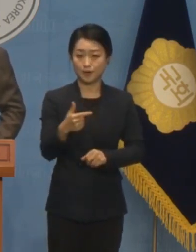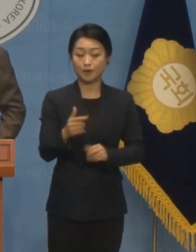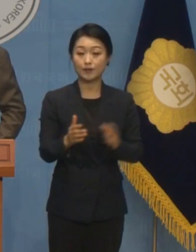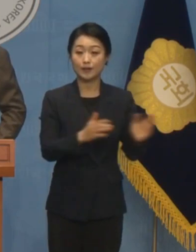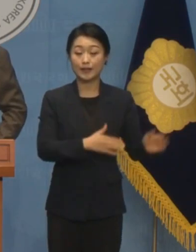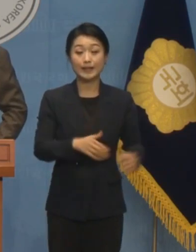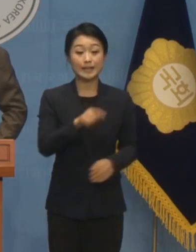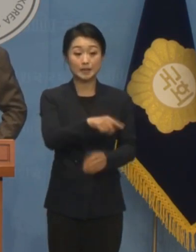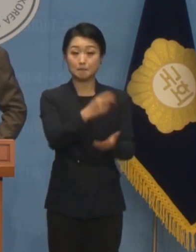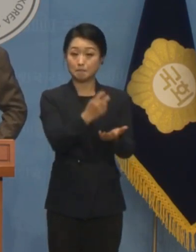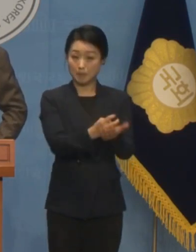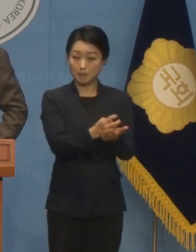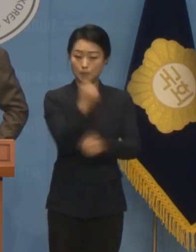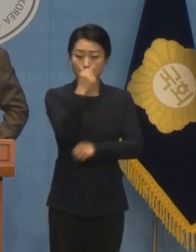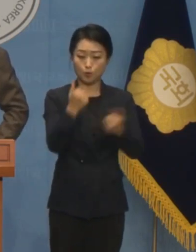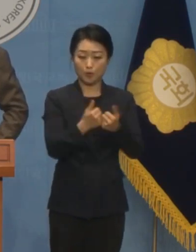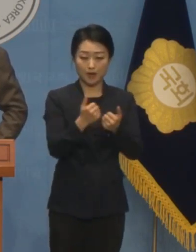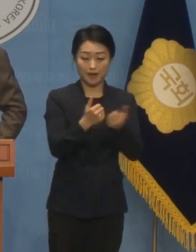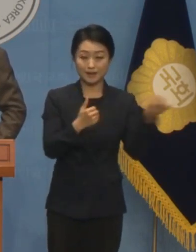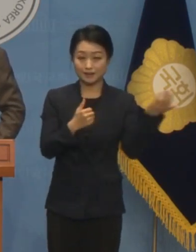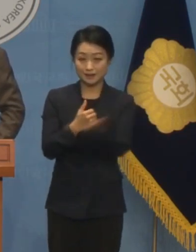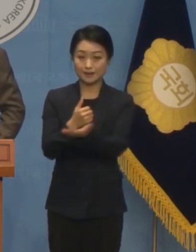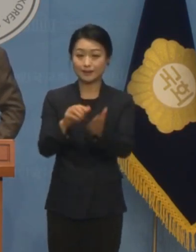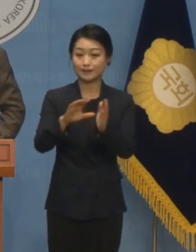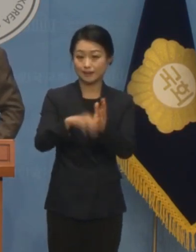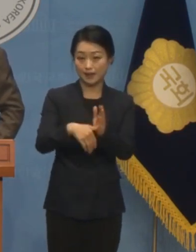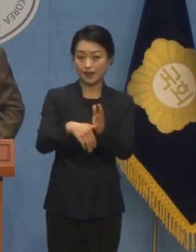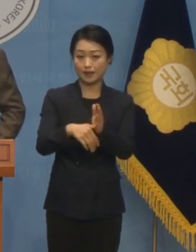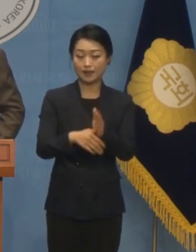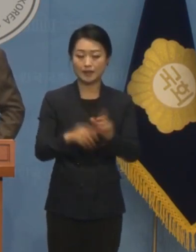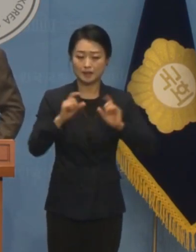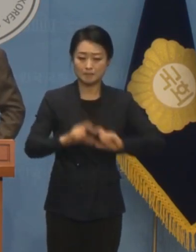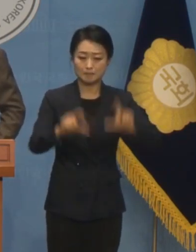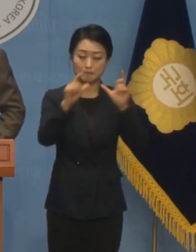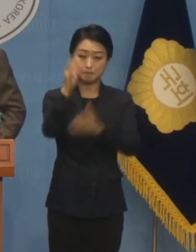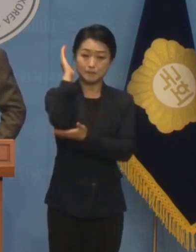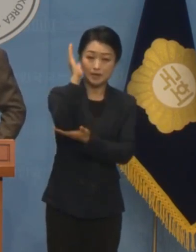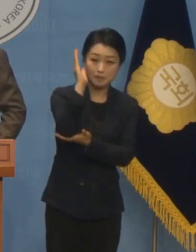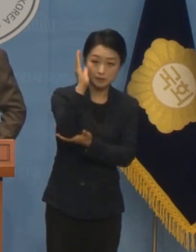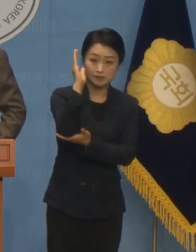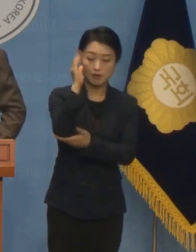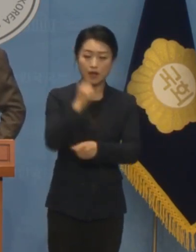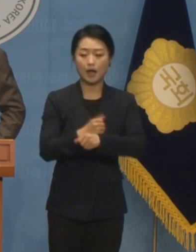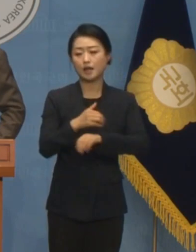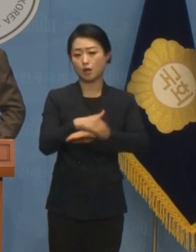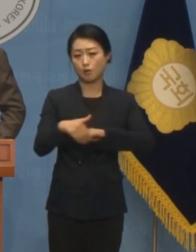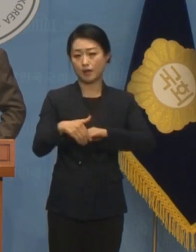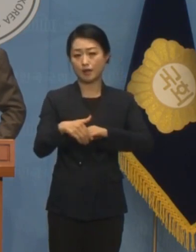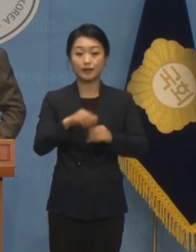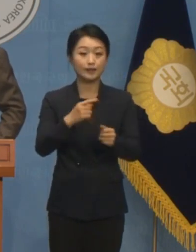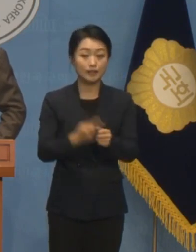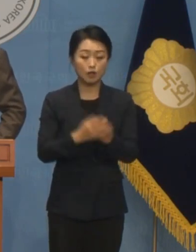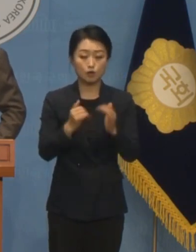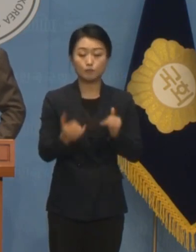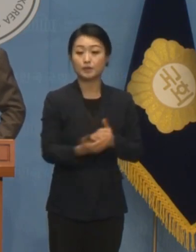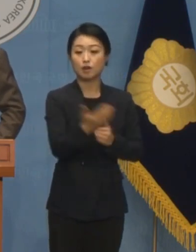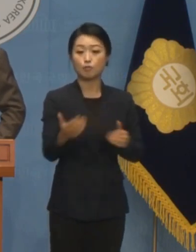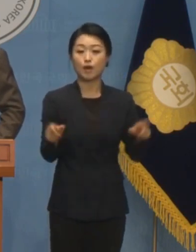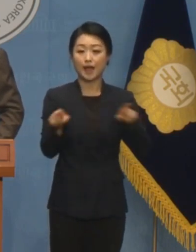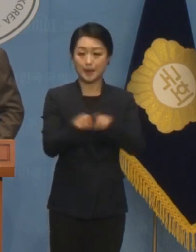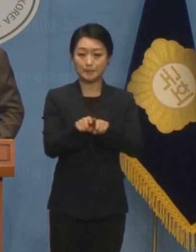저희는 이 법안이 본회의에 상정될 경우에 필리버스터를 비롯한 모든 수단을 강구해서 국민과